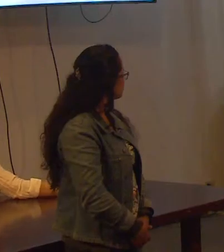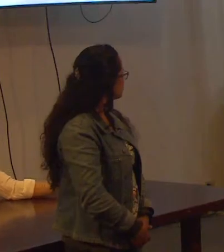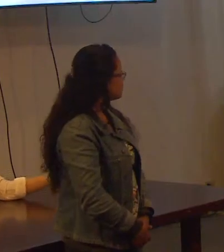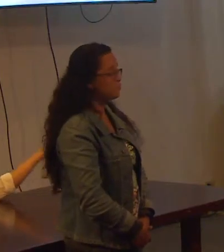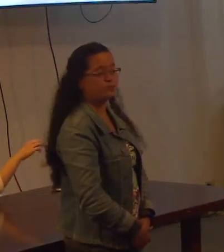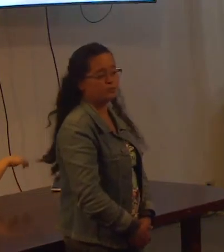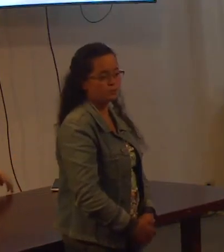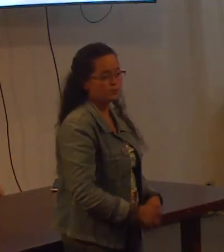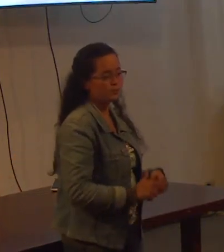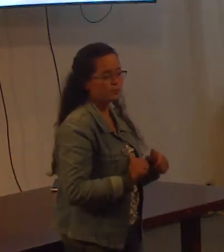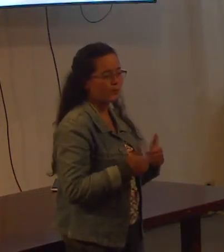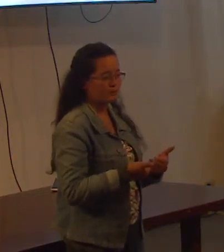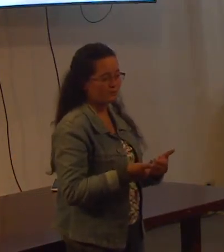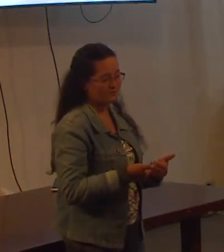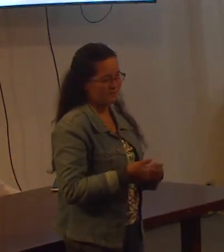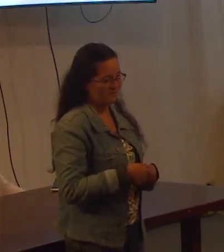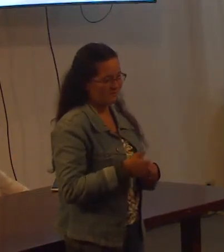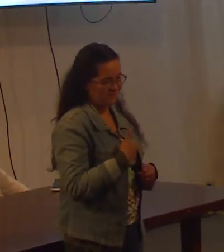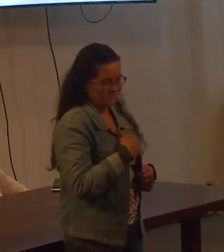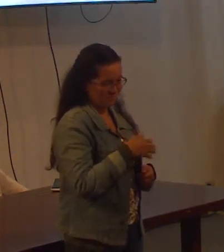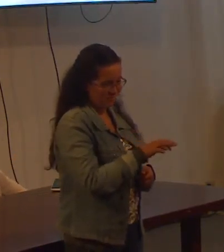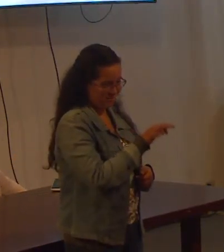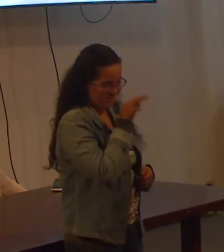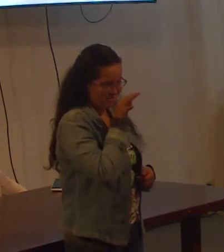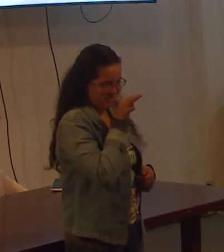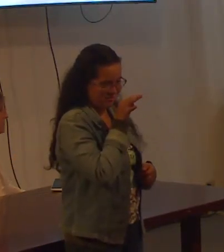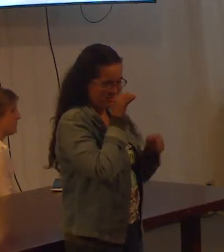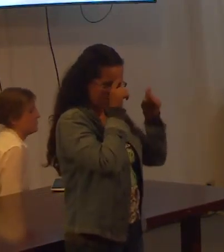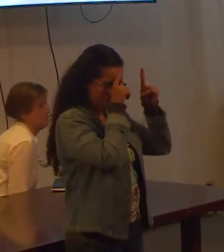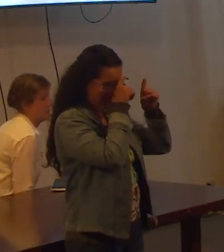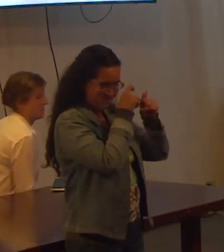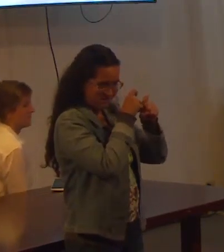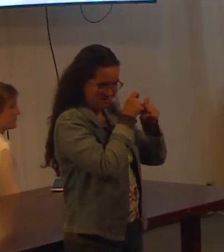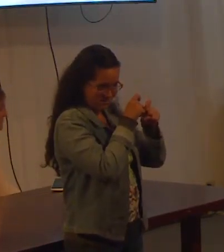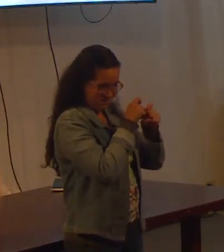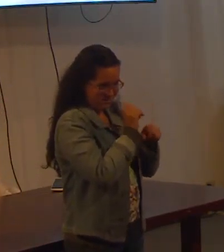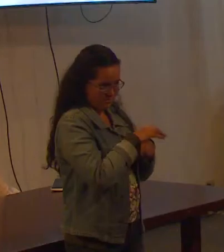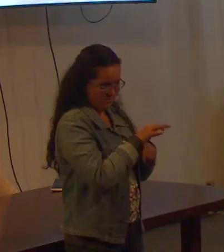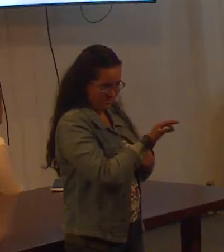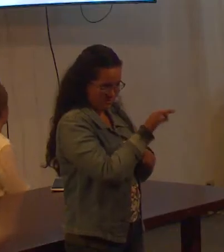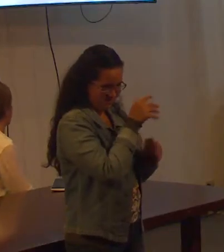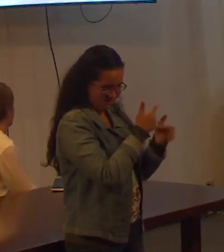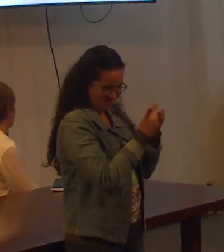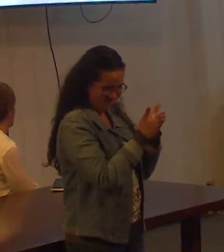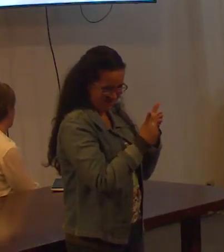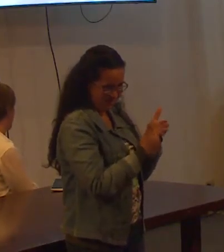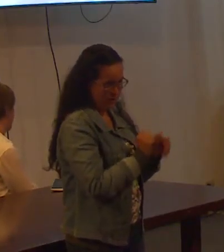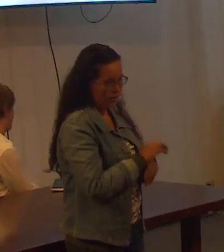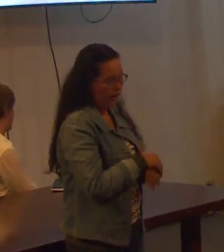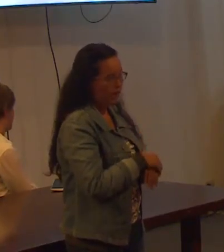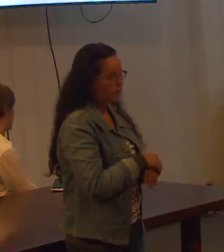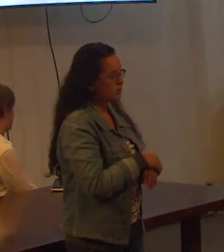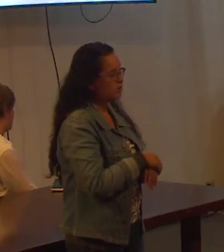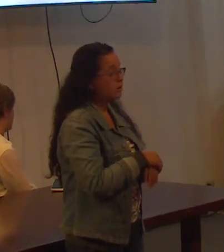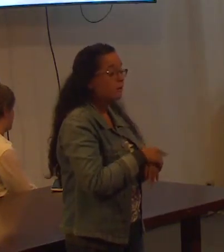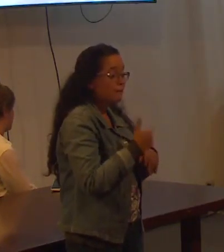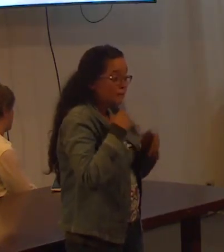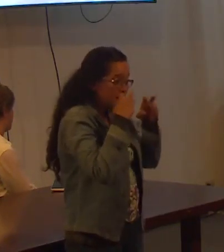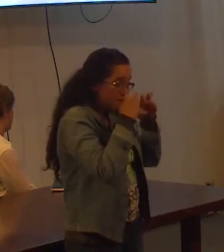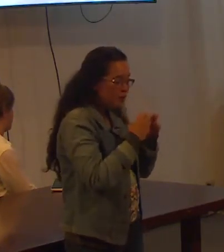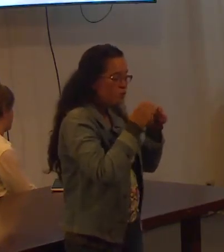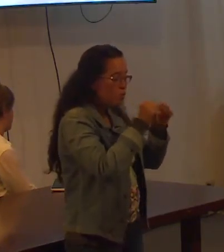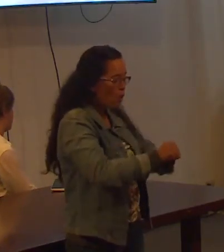Pues yo retomé como una reflexión que quedó en mi escrito. Entonces, desde mi sentir en sistematizarte, pude reconocer